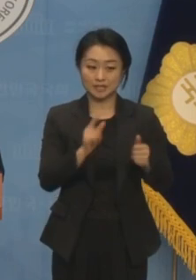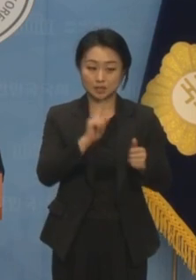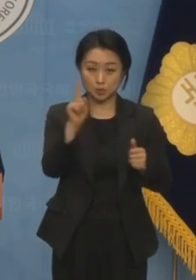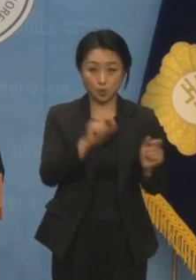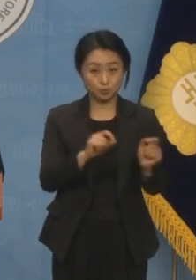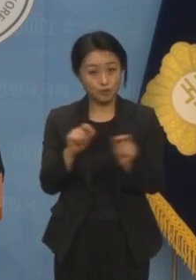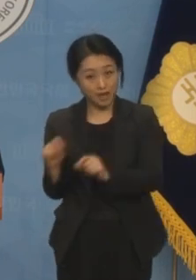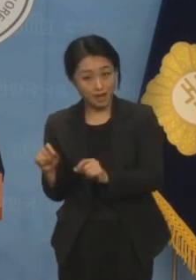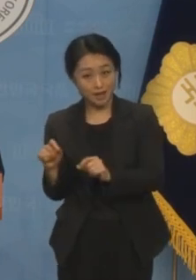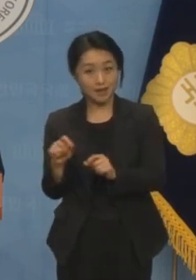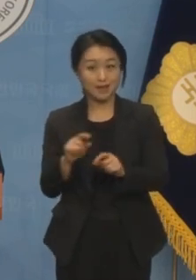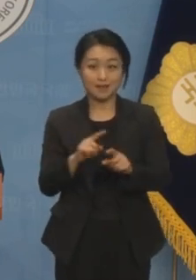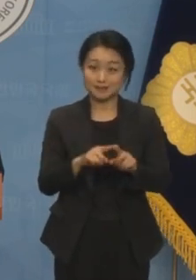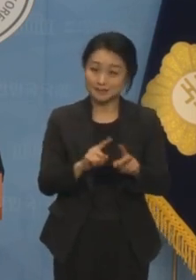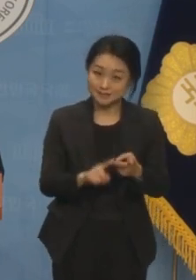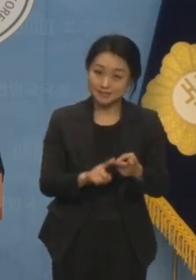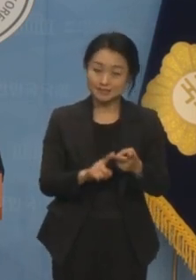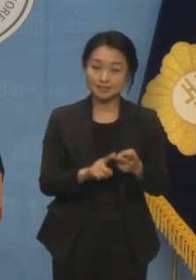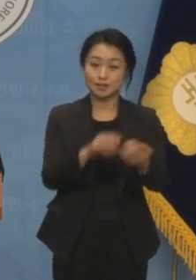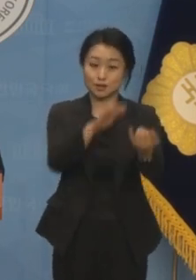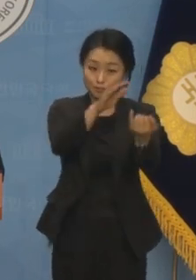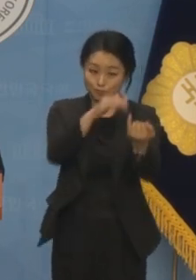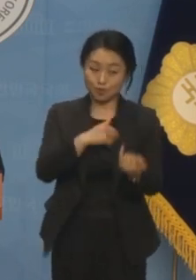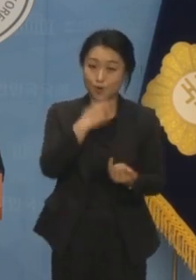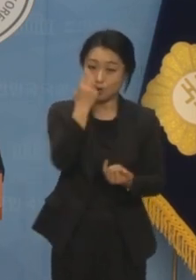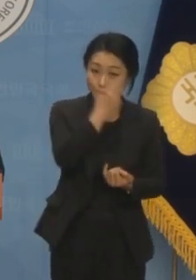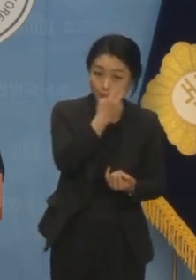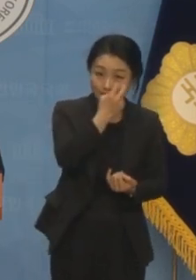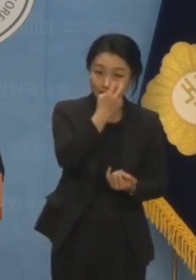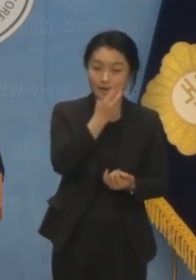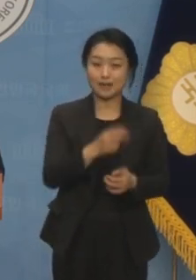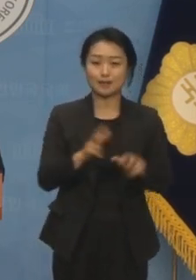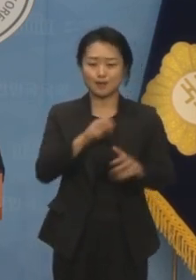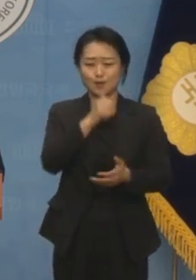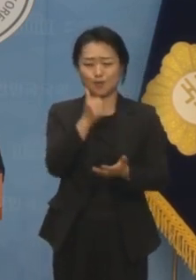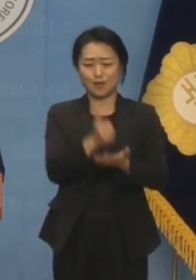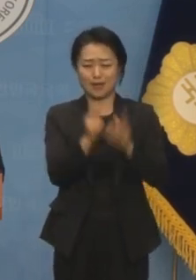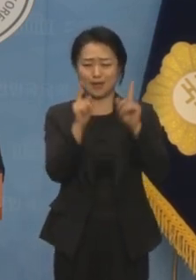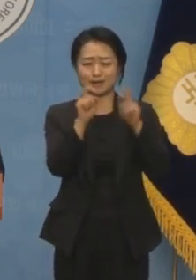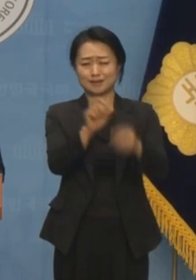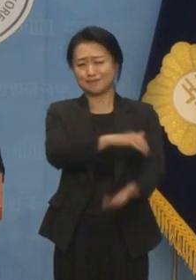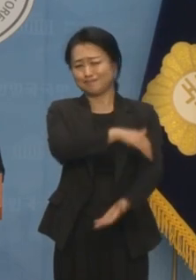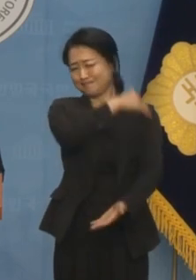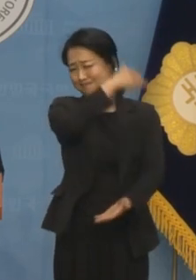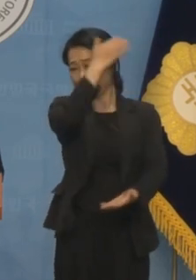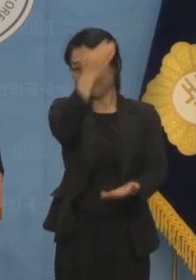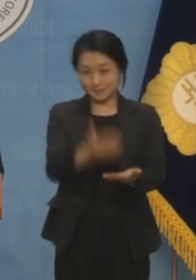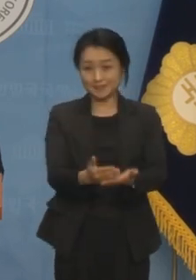불러 조사해야 하는 이유는 이미 차고도 넘칩니다.